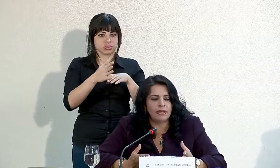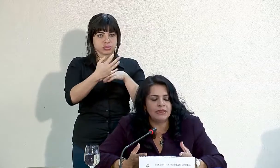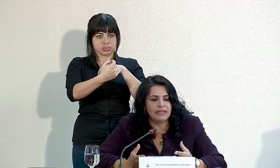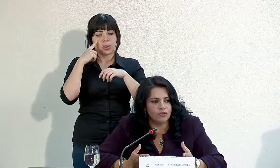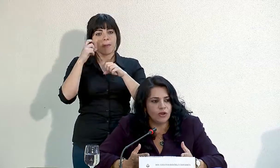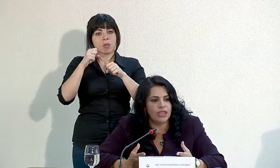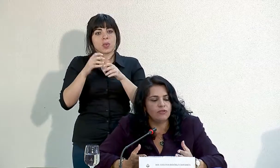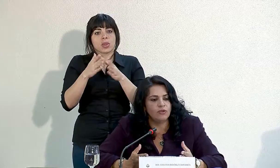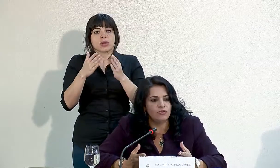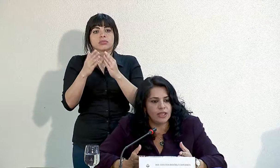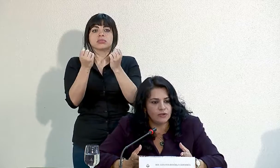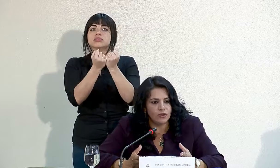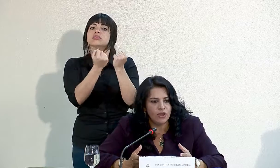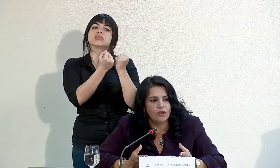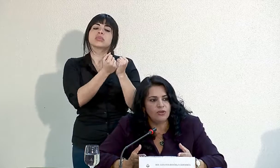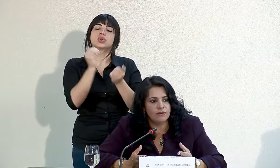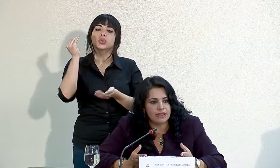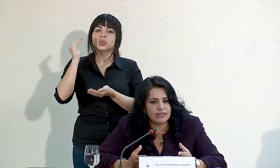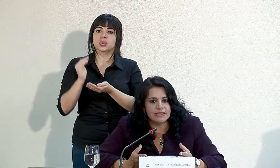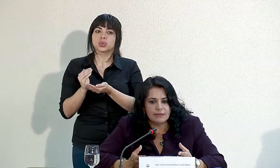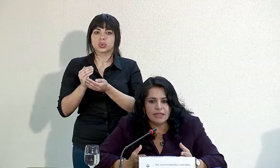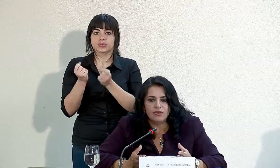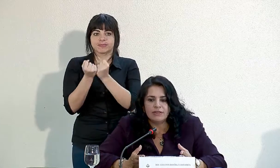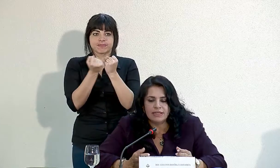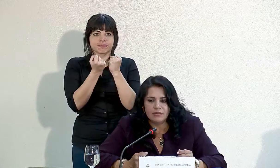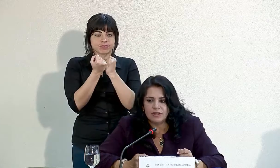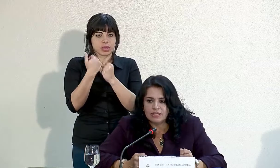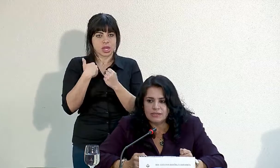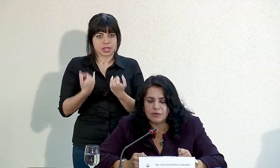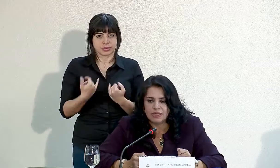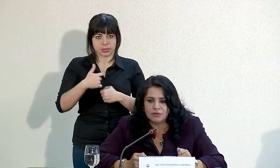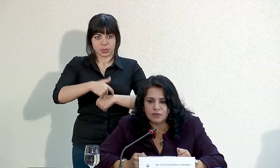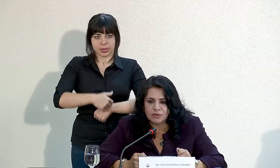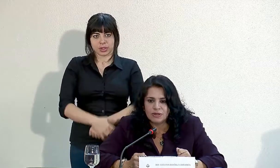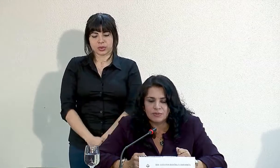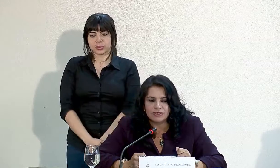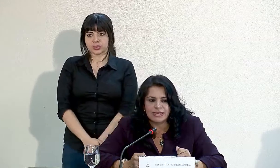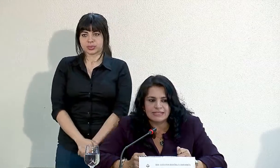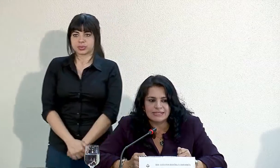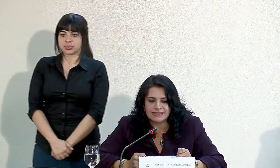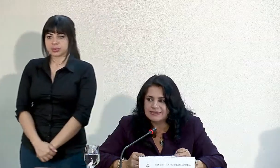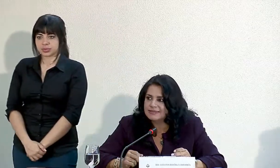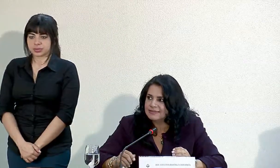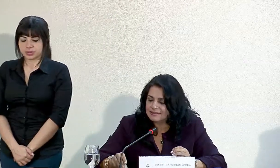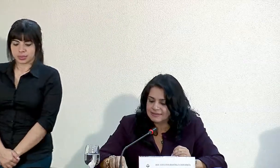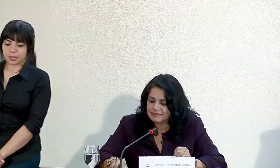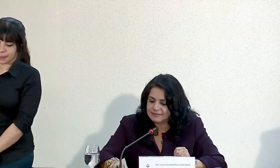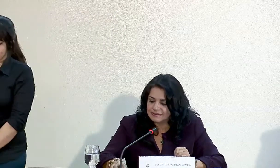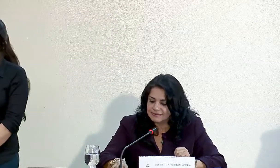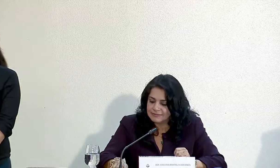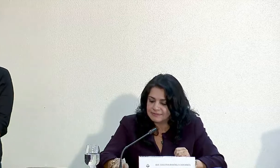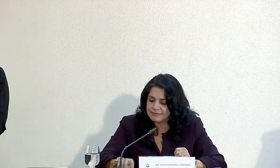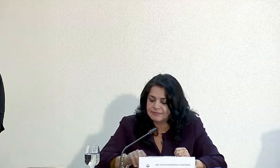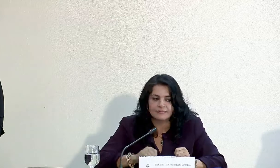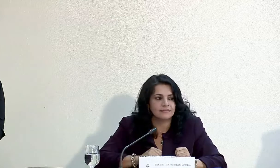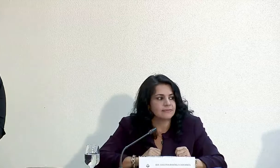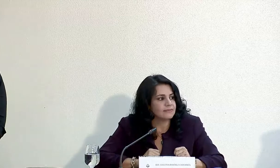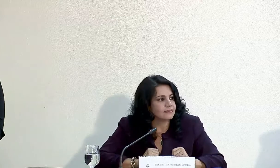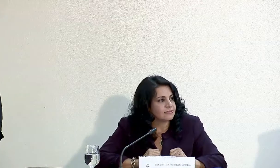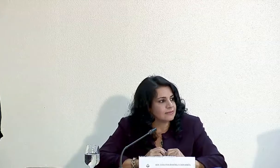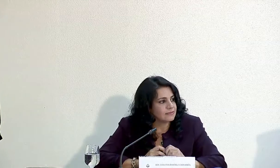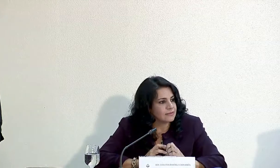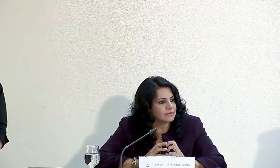nos va permitiendo e ir reduciendo los niveles de hacinamiento que tenemos en este momento. Muchas gracias. Buenas tardes,